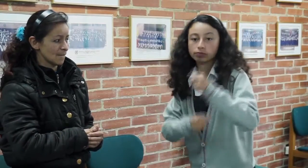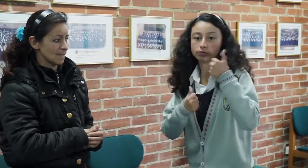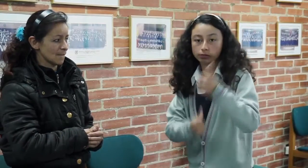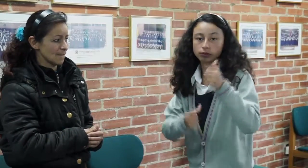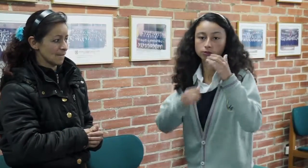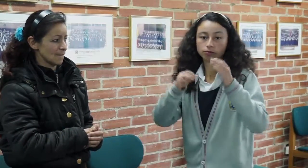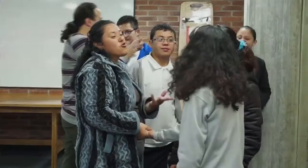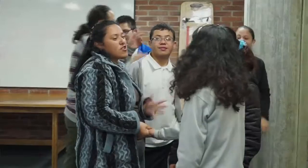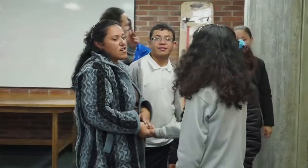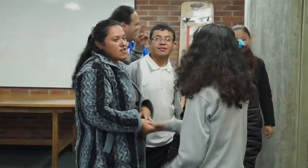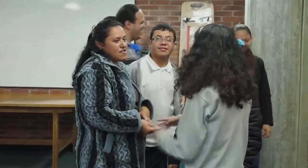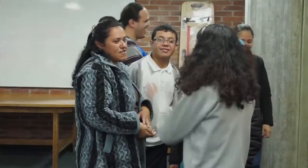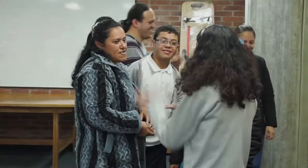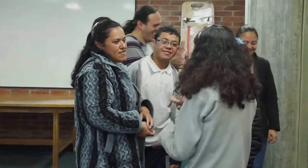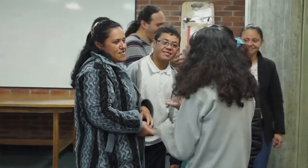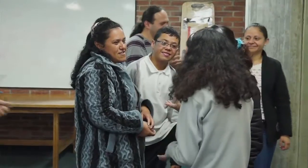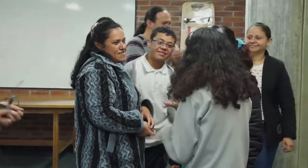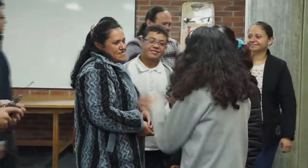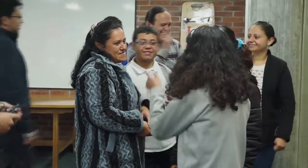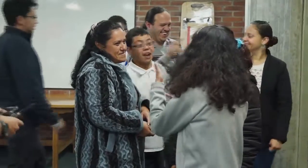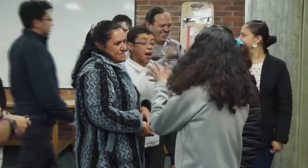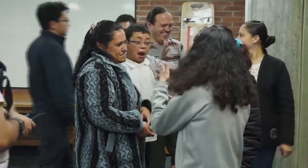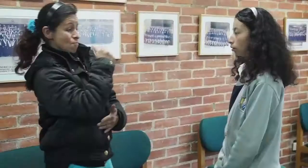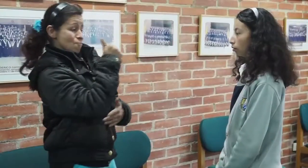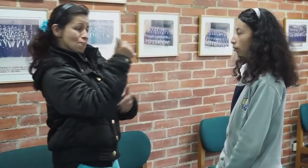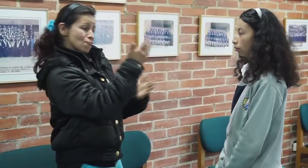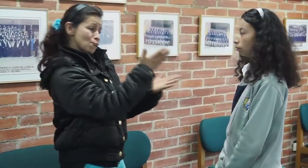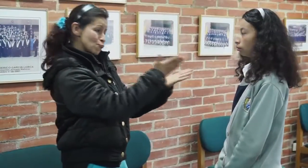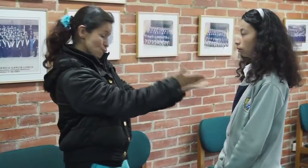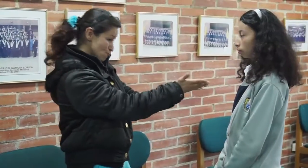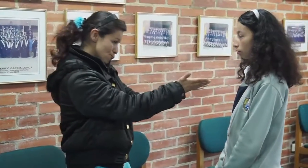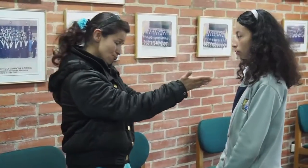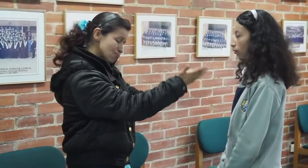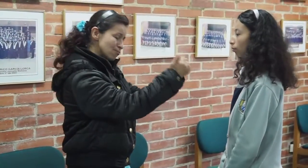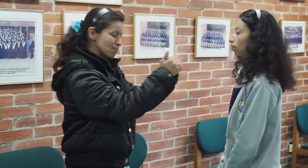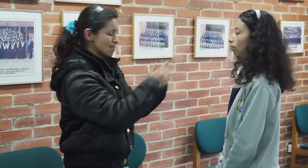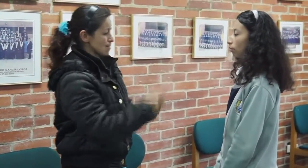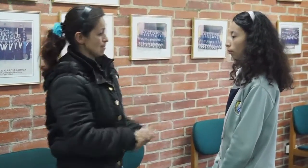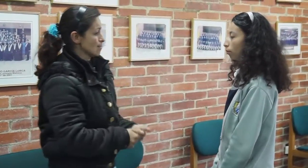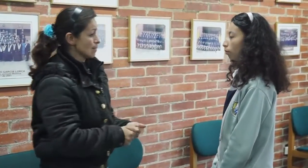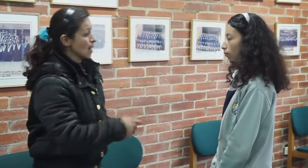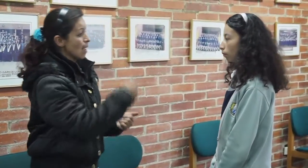seguir esforzando hasta que yo me gradúe. Yo estoy muy orgullosa de ti.